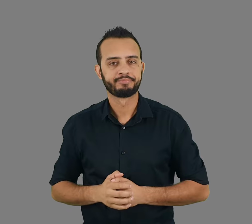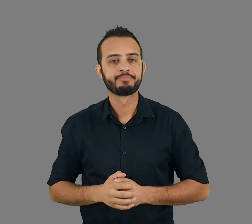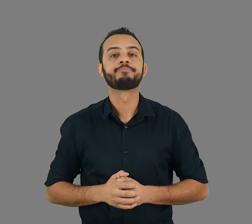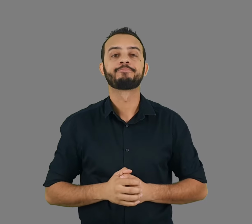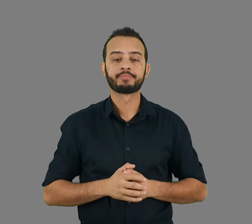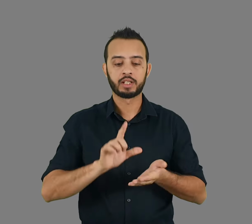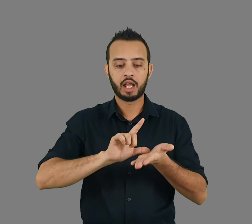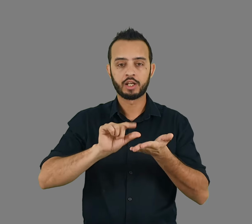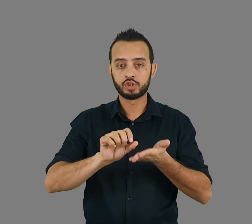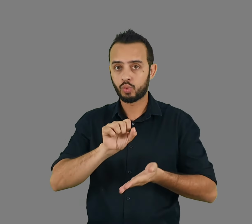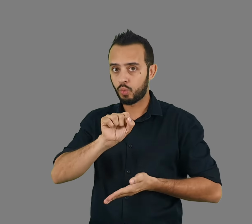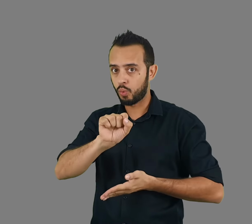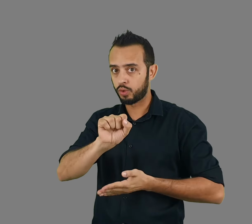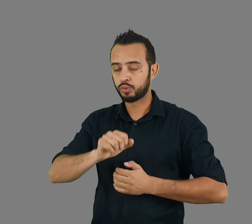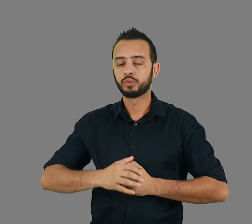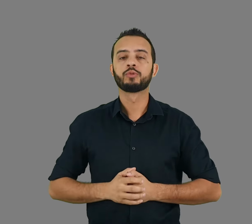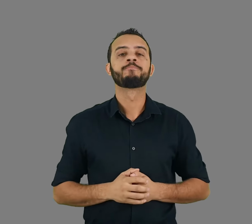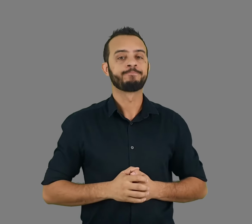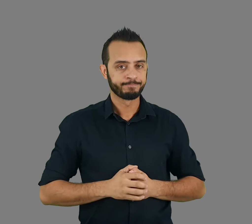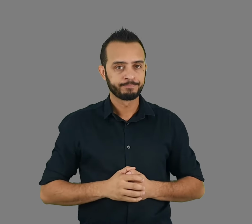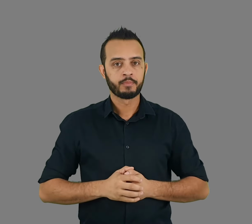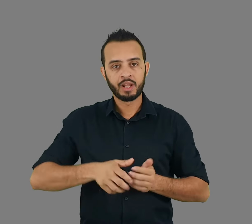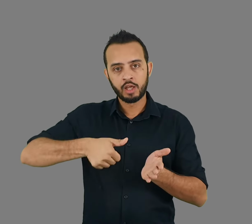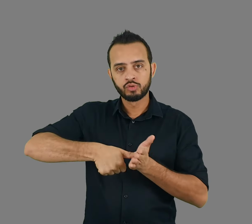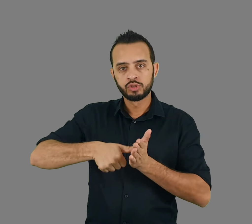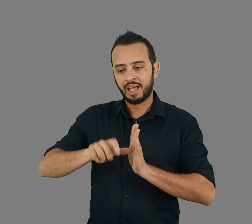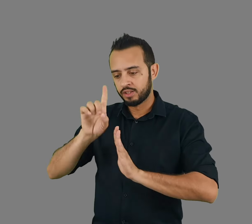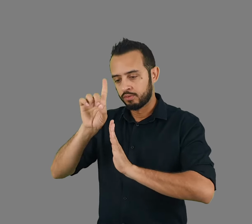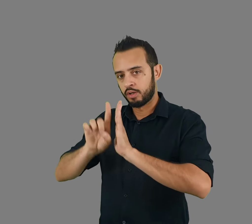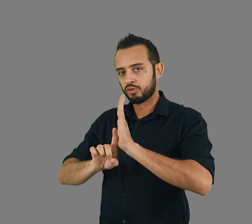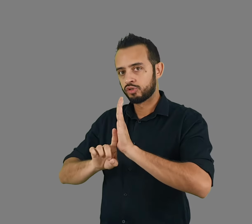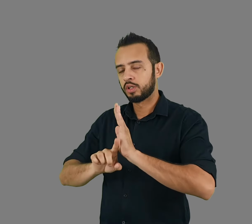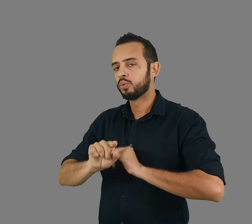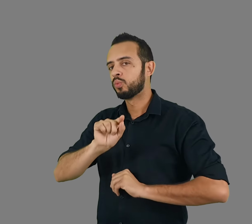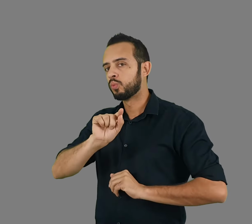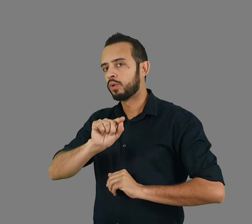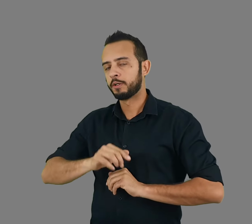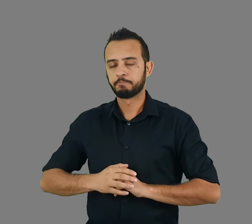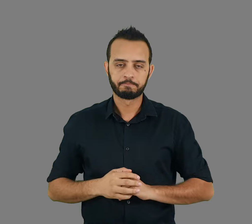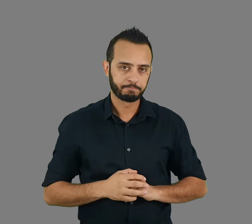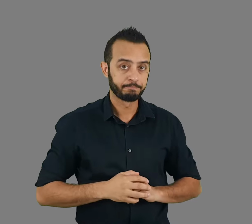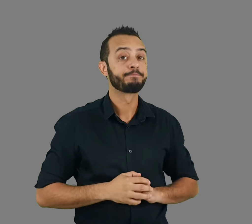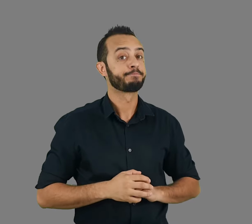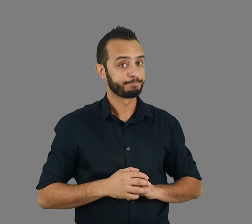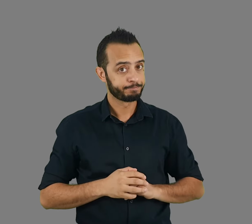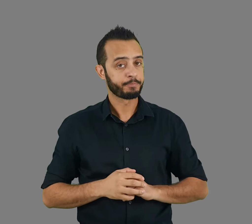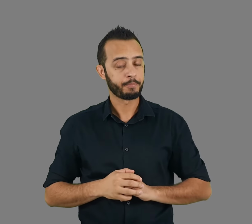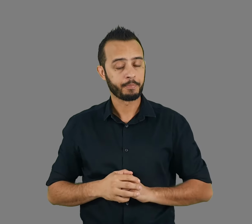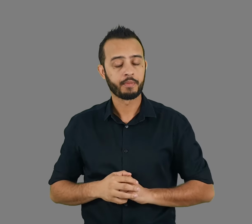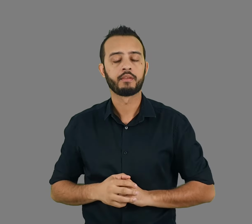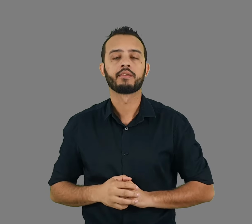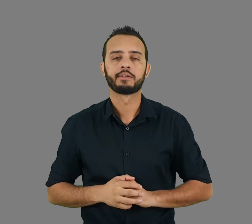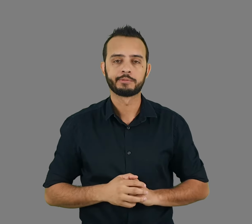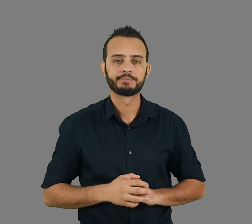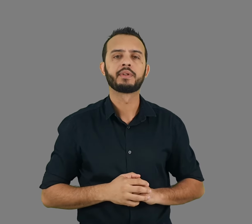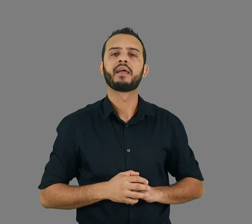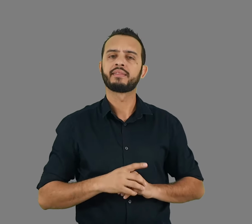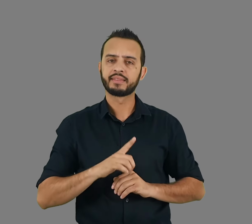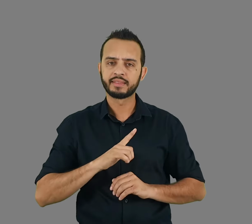Artigo 8. São direitos dos associados. São direitos dos associados quites com as suas